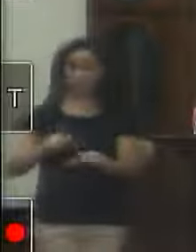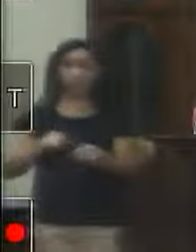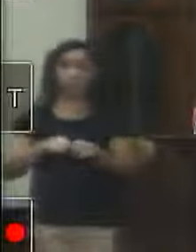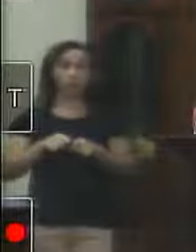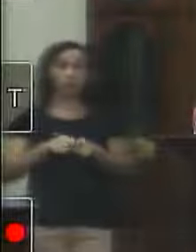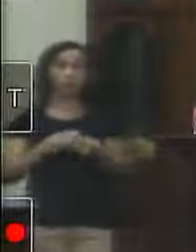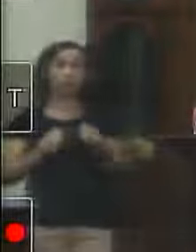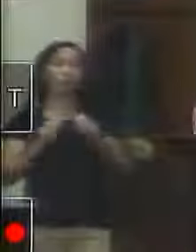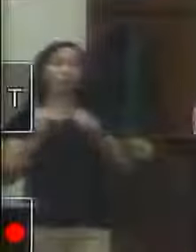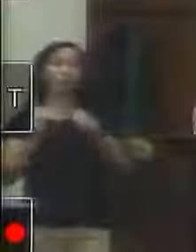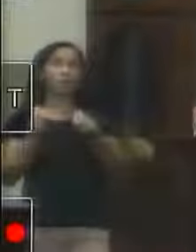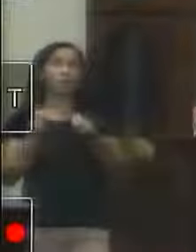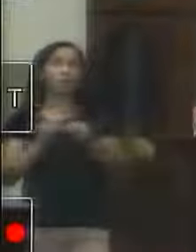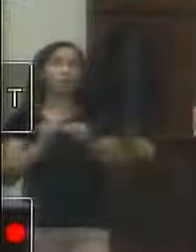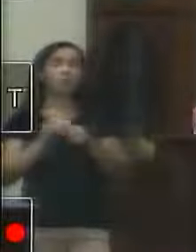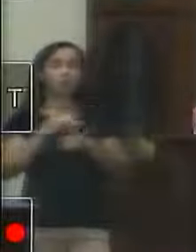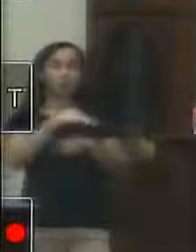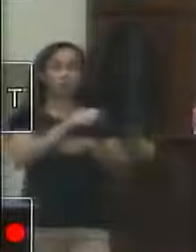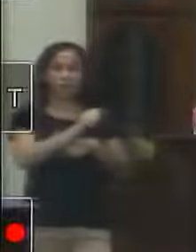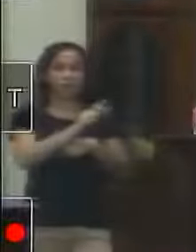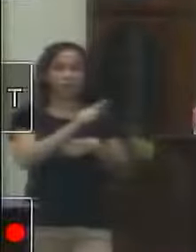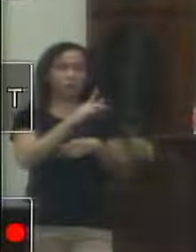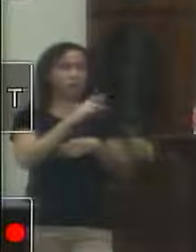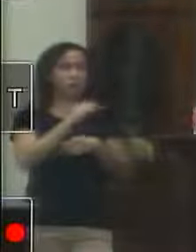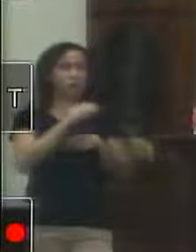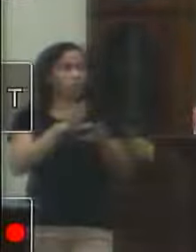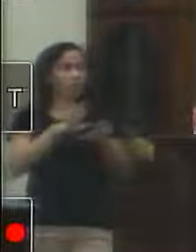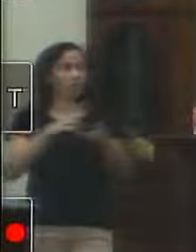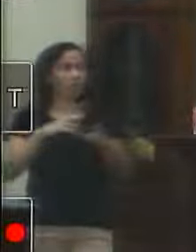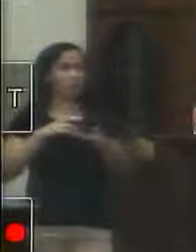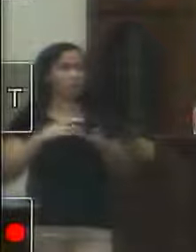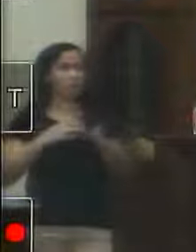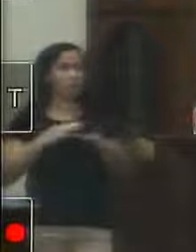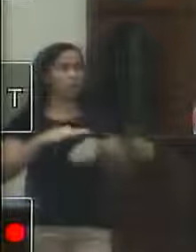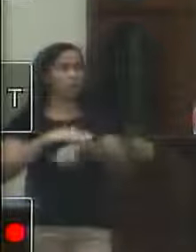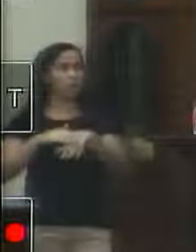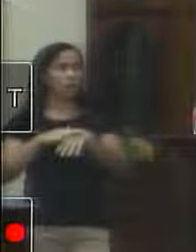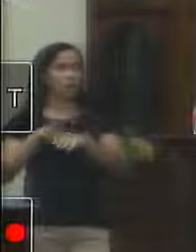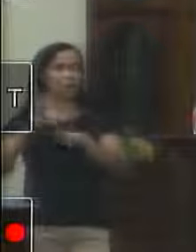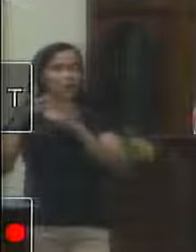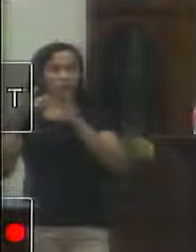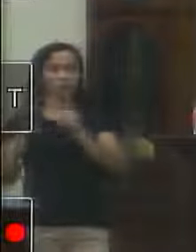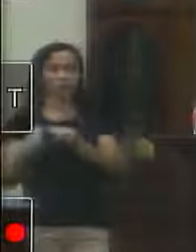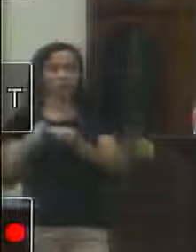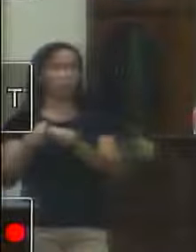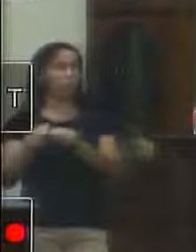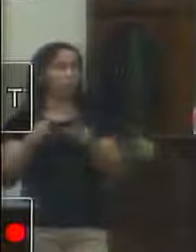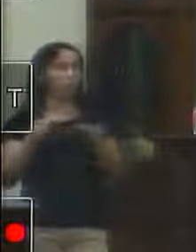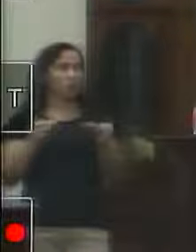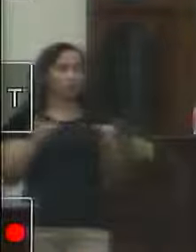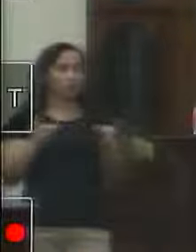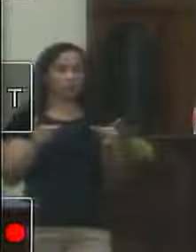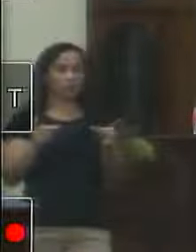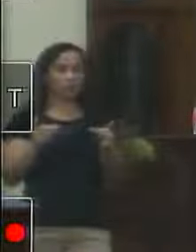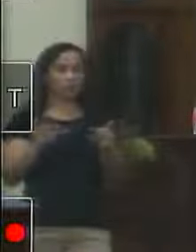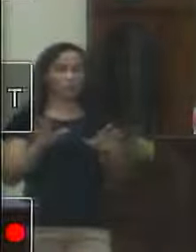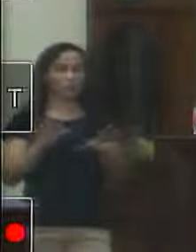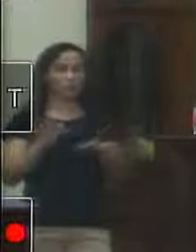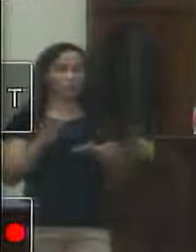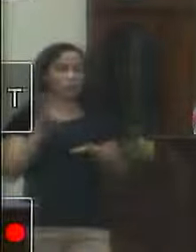como o Mauro já tinha distribuído, já tinha conversado com toda a parte do comércio, eles já